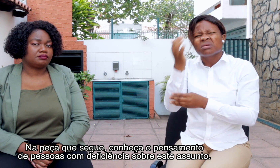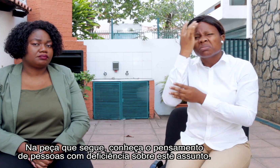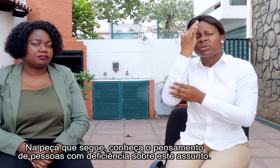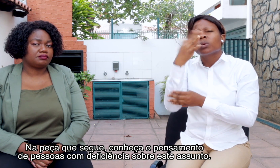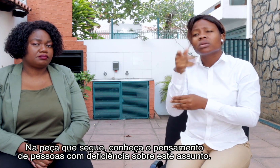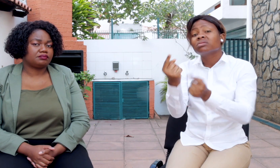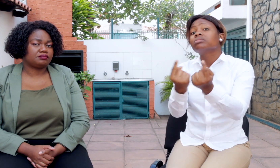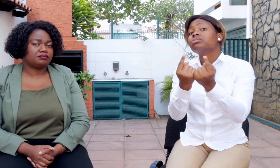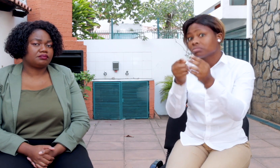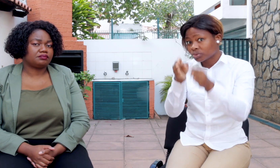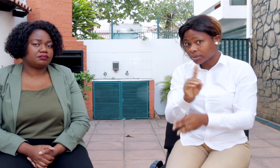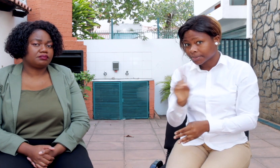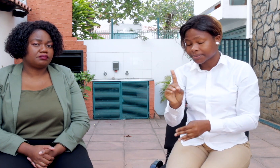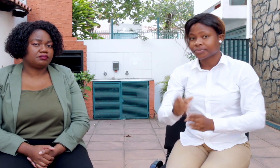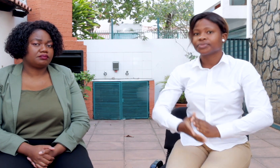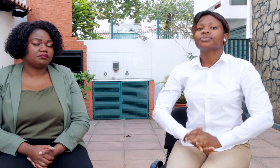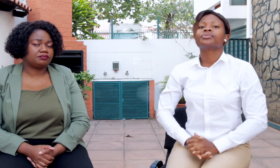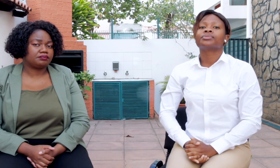sobre este assunto.